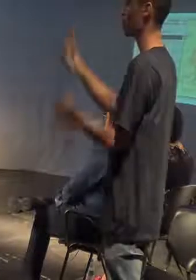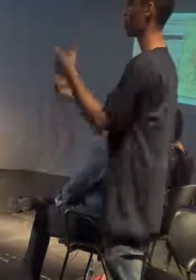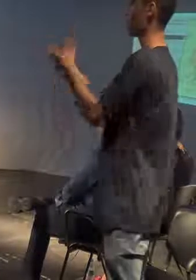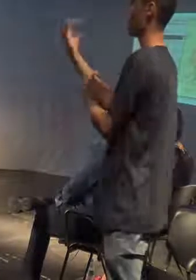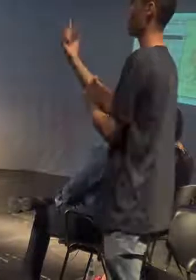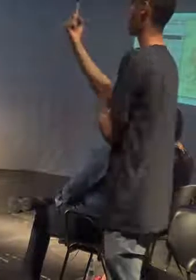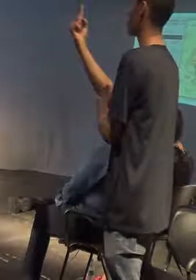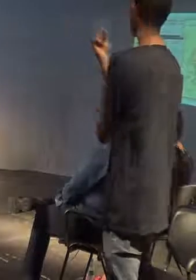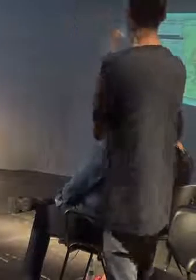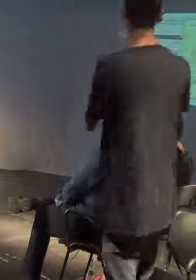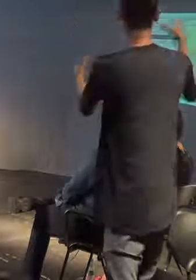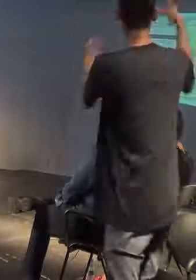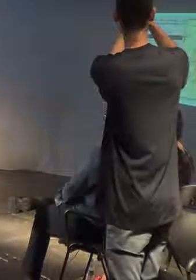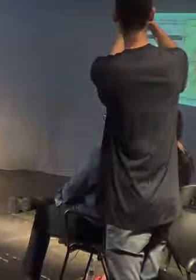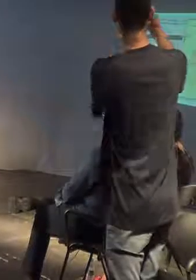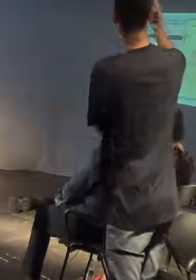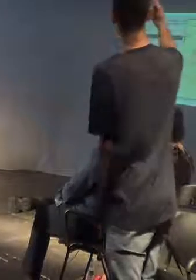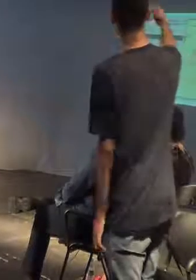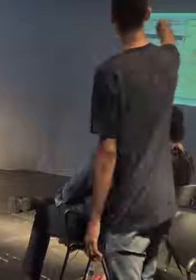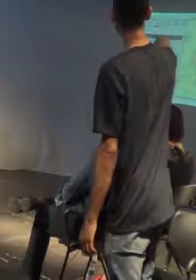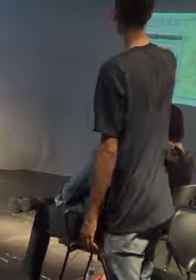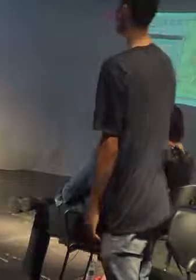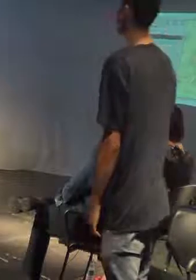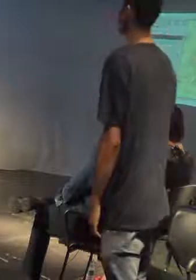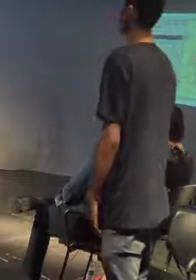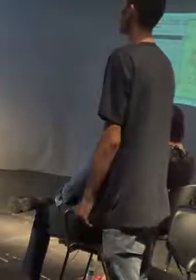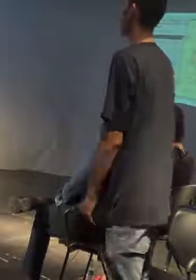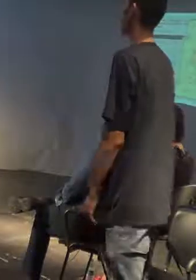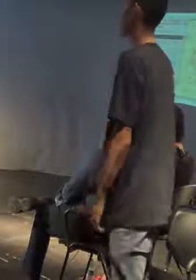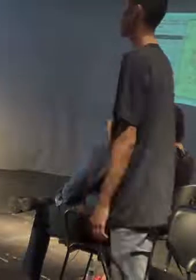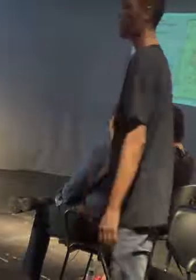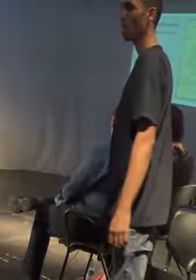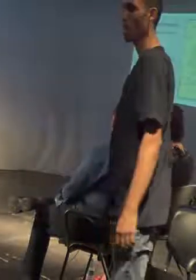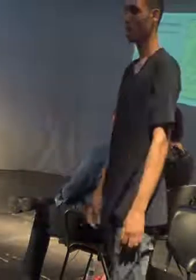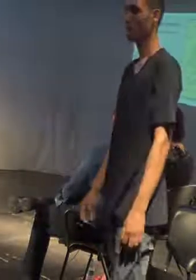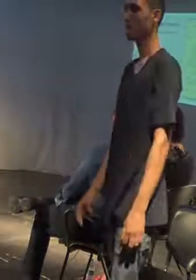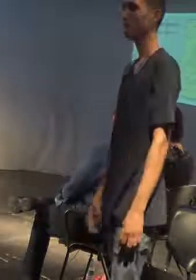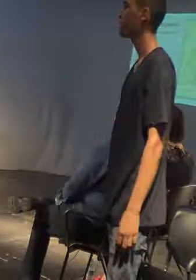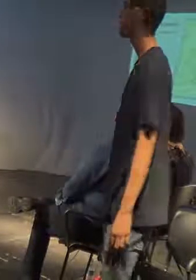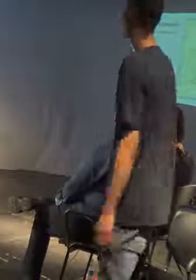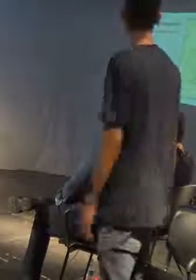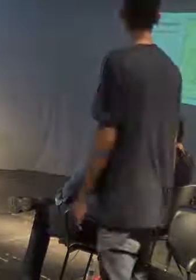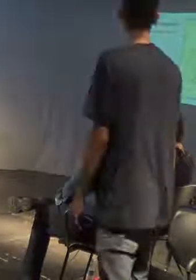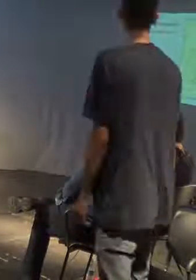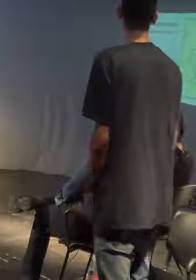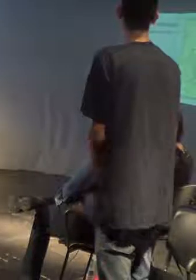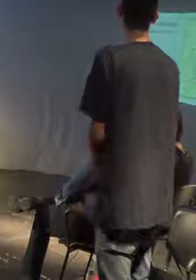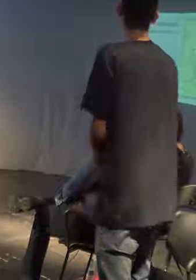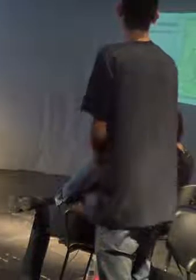essa, não sei se dá tempo, não, fácil o que está acontecendo, né?